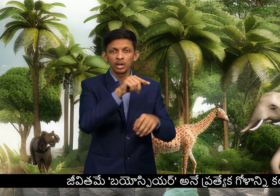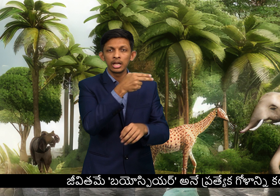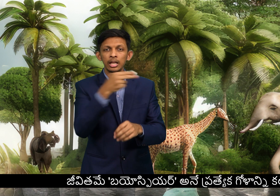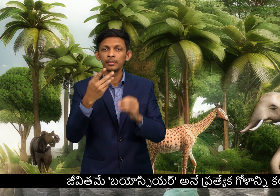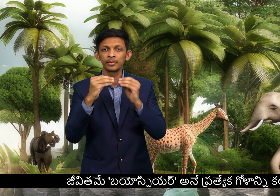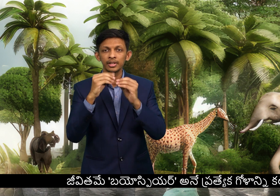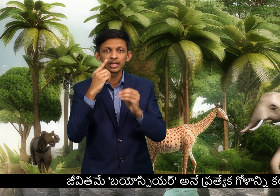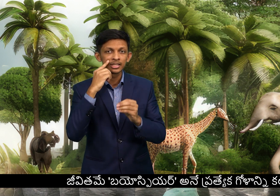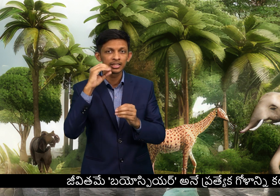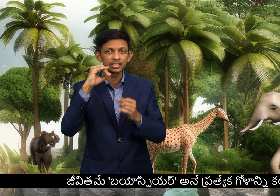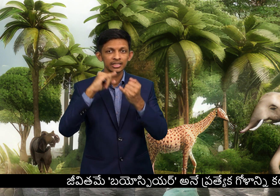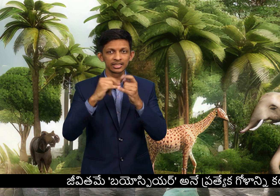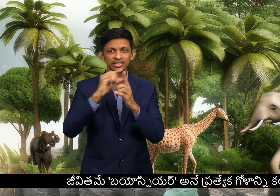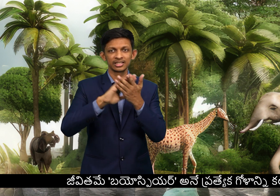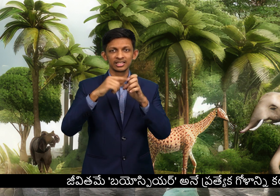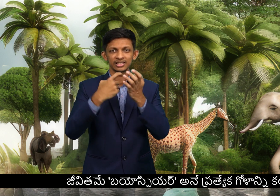ఉంటుంది.